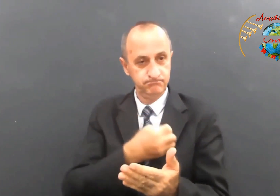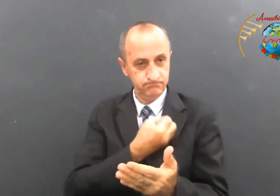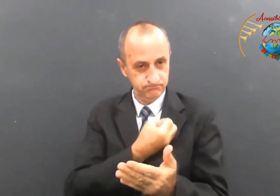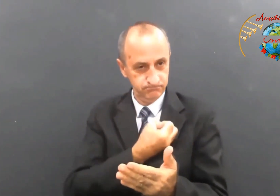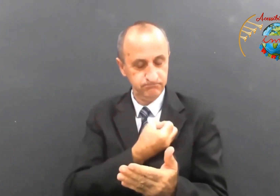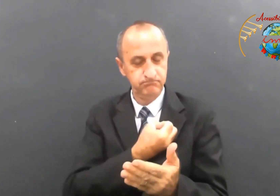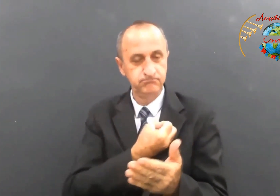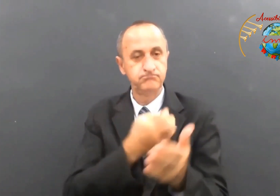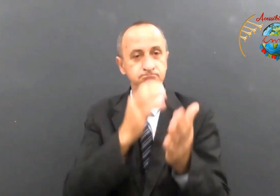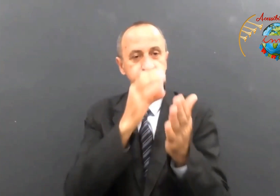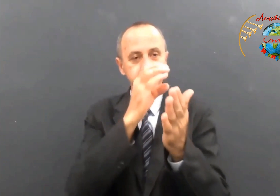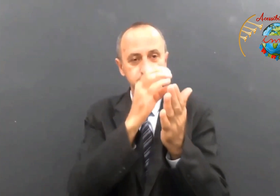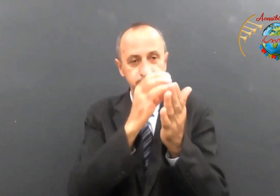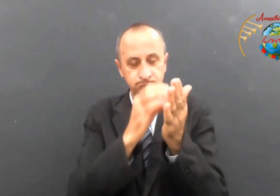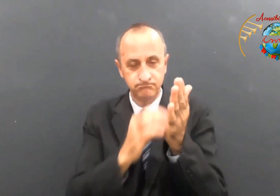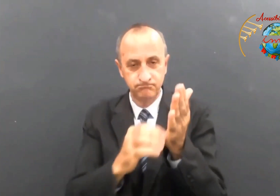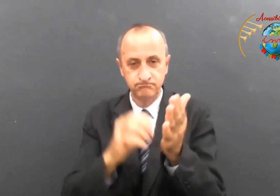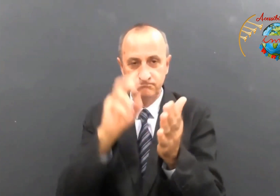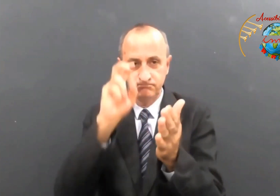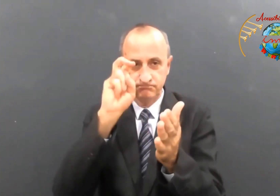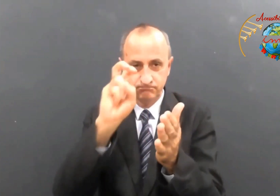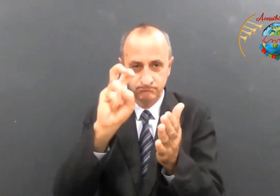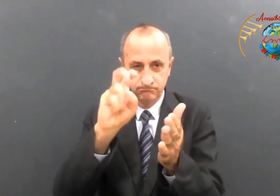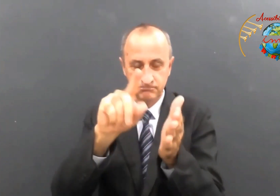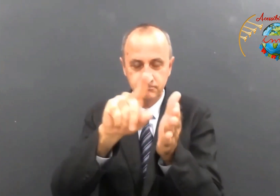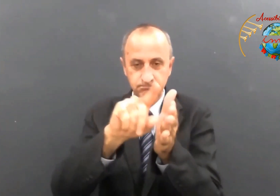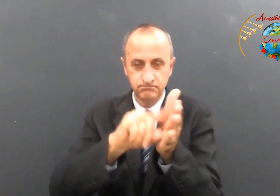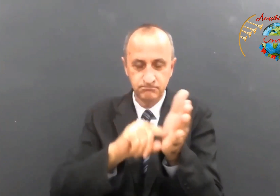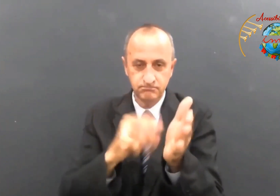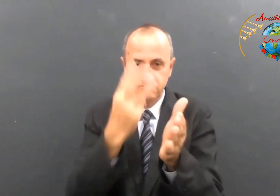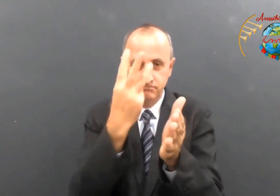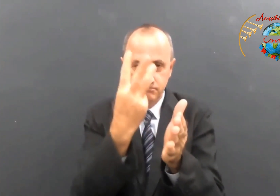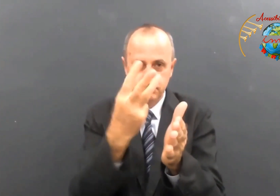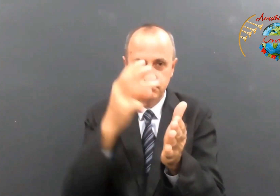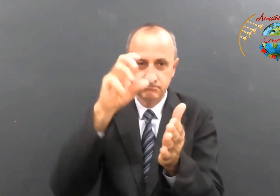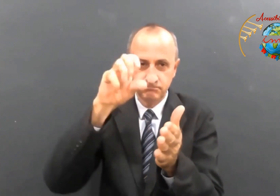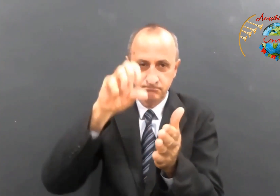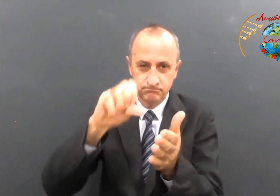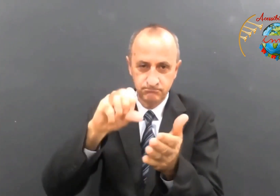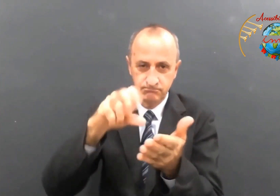Com continuidade, olha, João 5,39. Vamos ler.